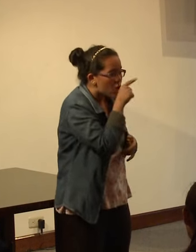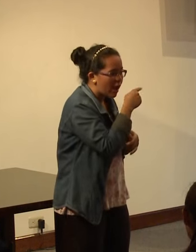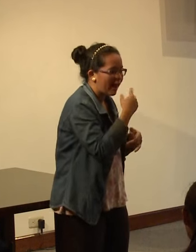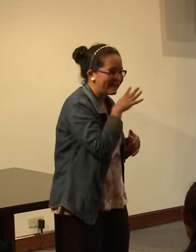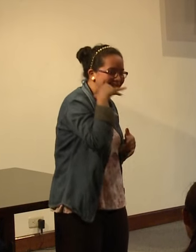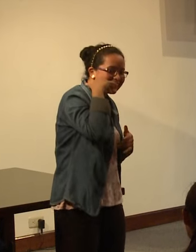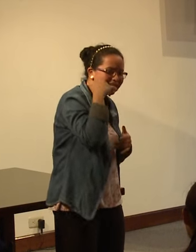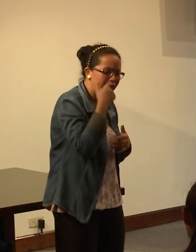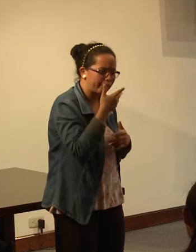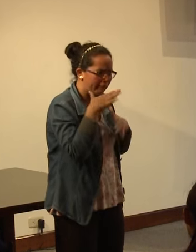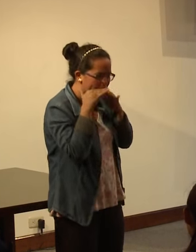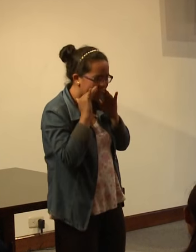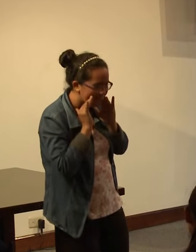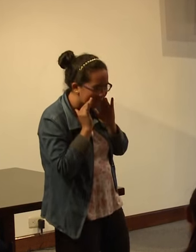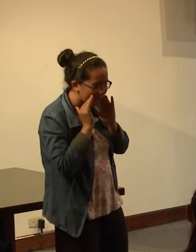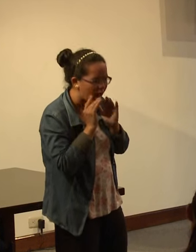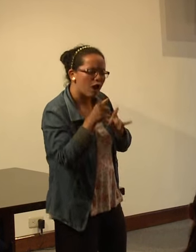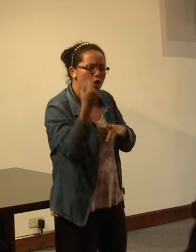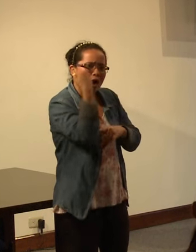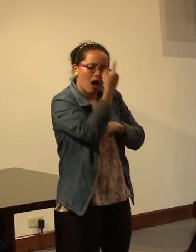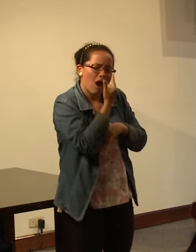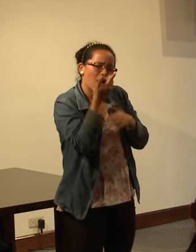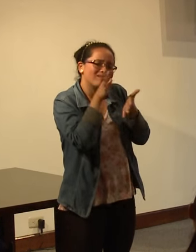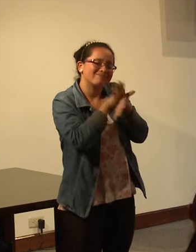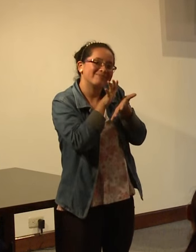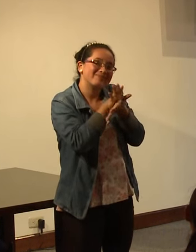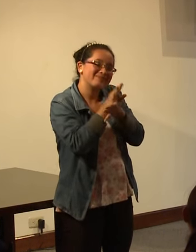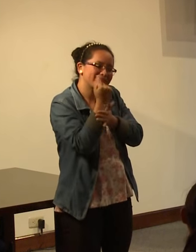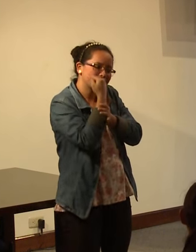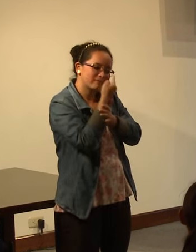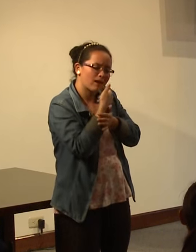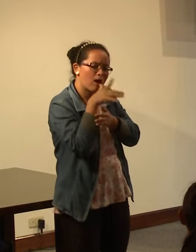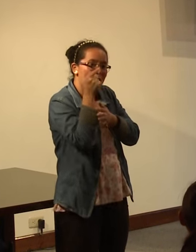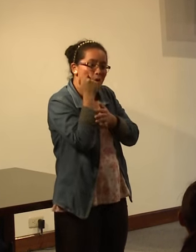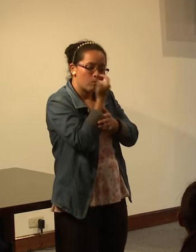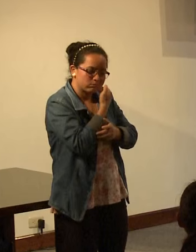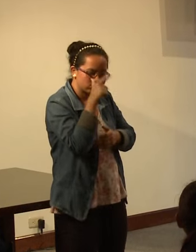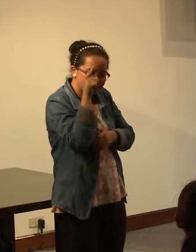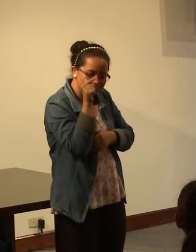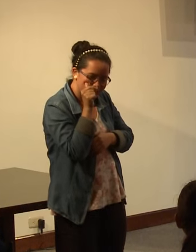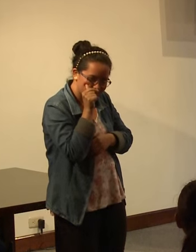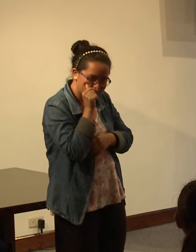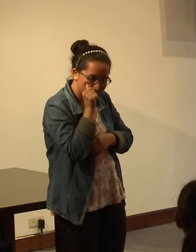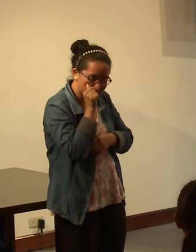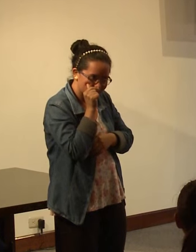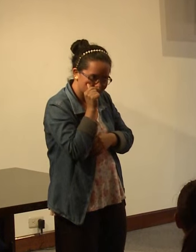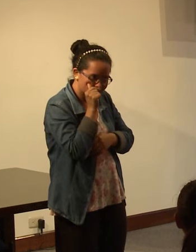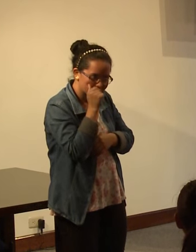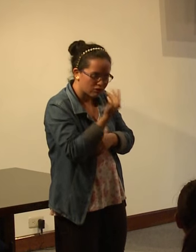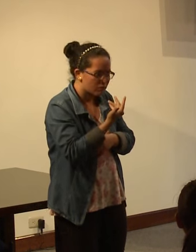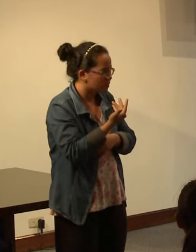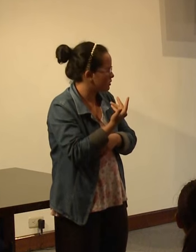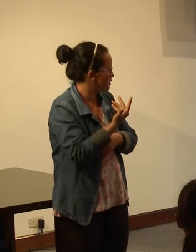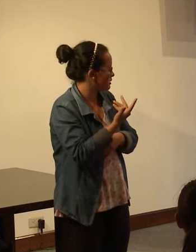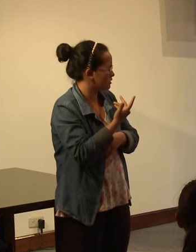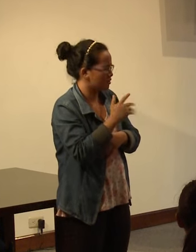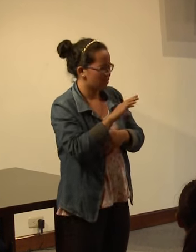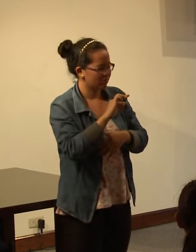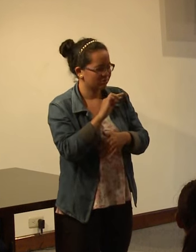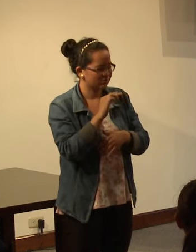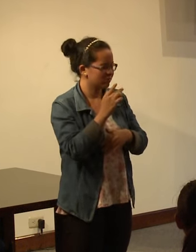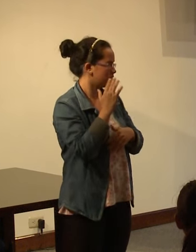No, el rostro se ve tranquilo, tiene los ojos cerrados y está